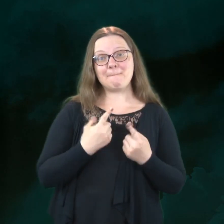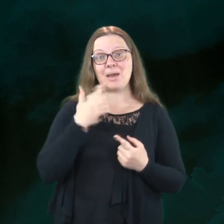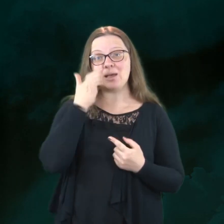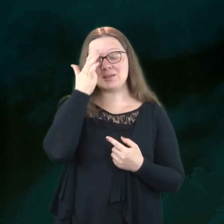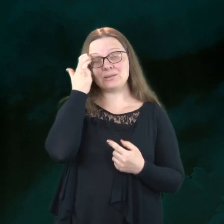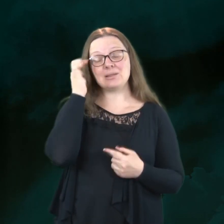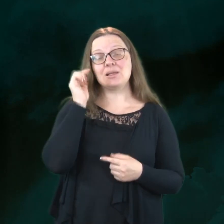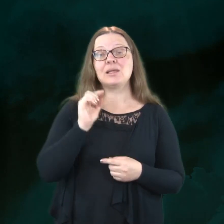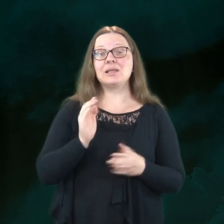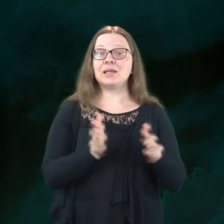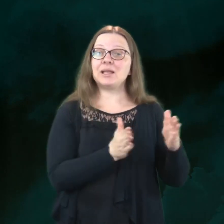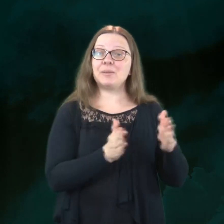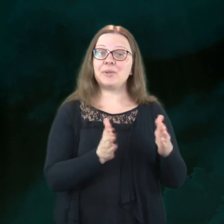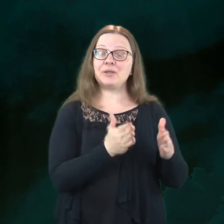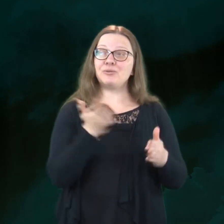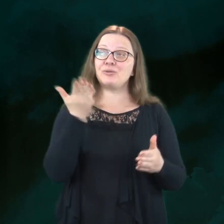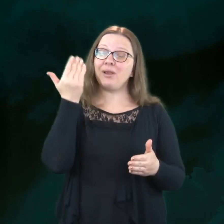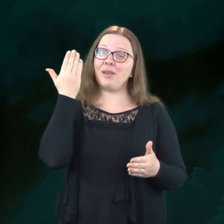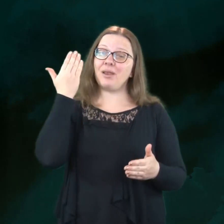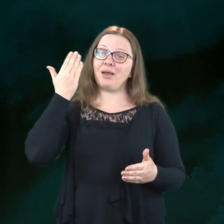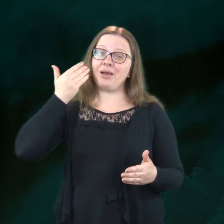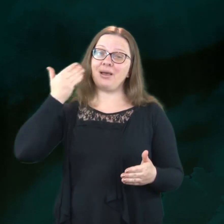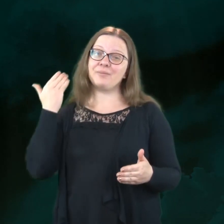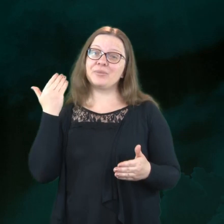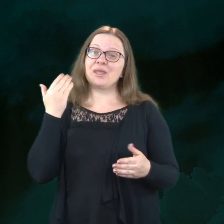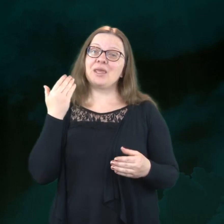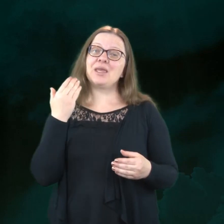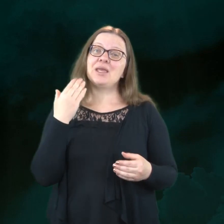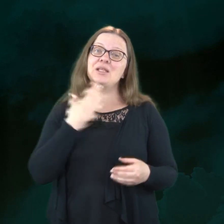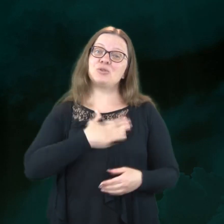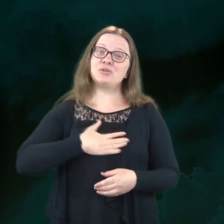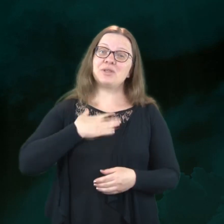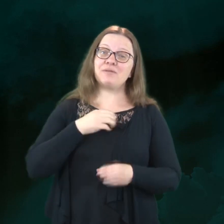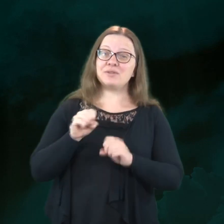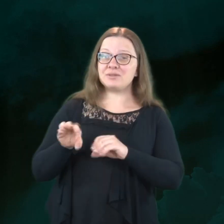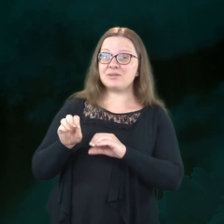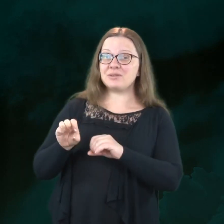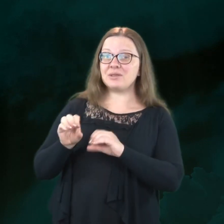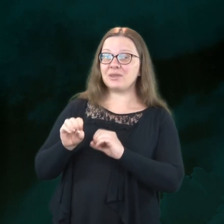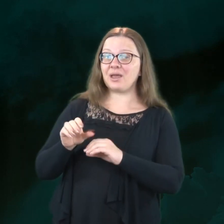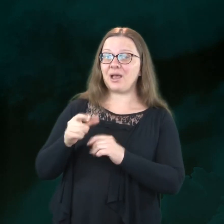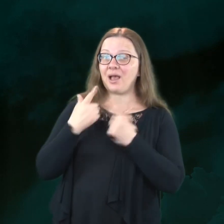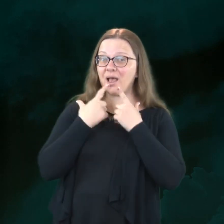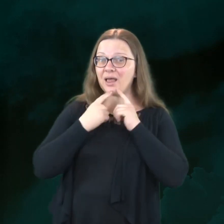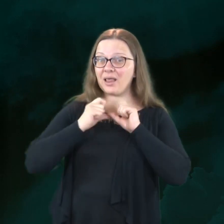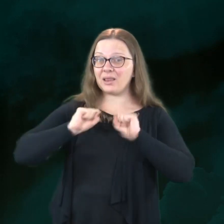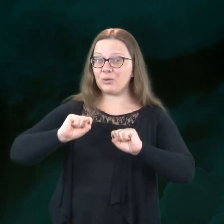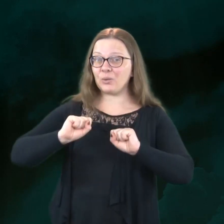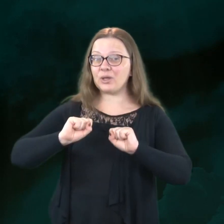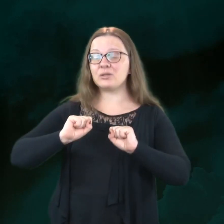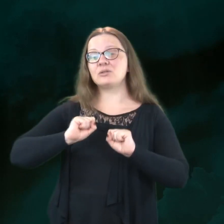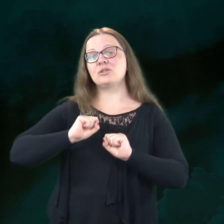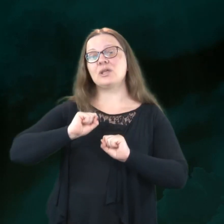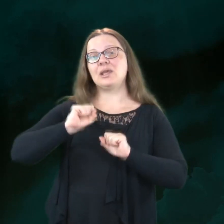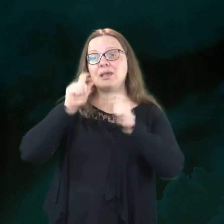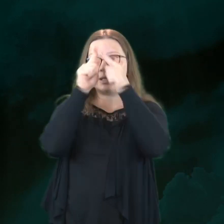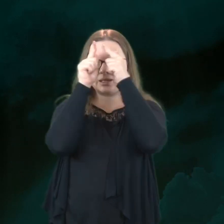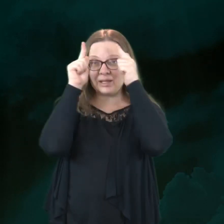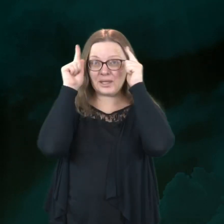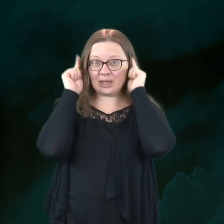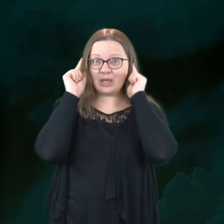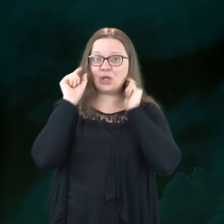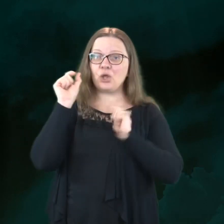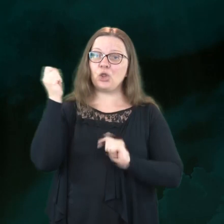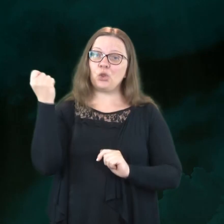Assimilar a língua grega, em vez de a língua hebraica. Então, houve uma briga interna também em próprio Israel